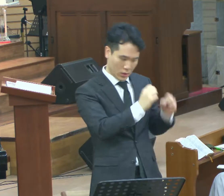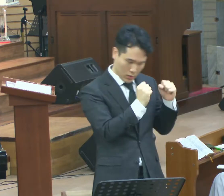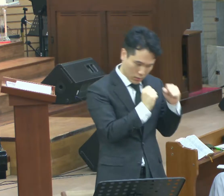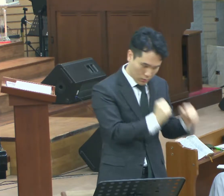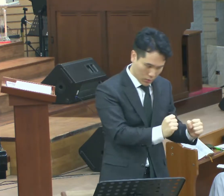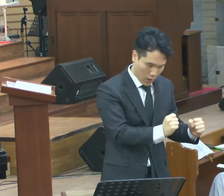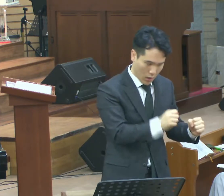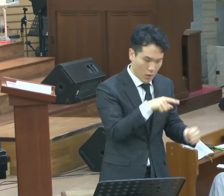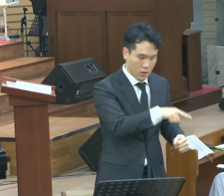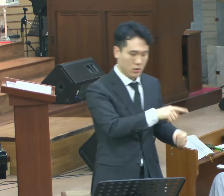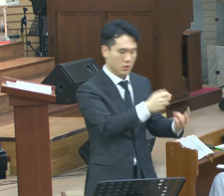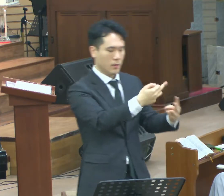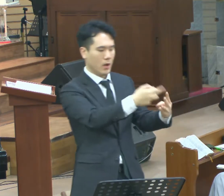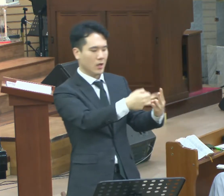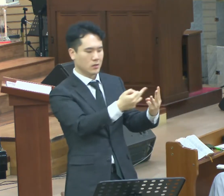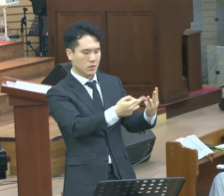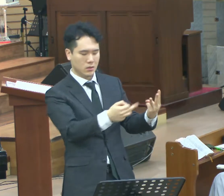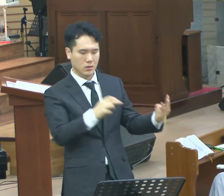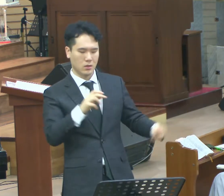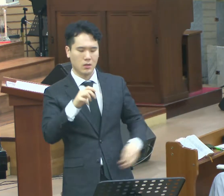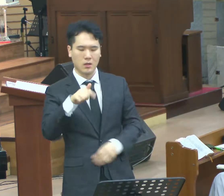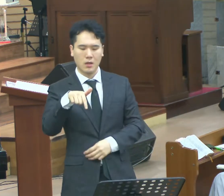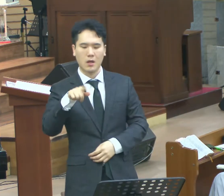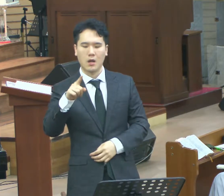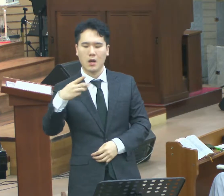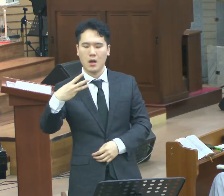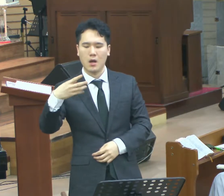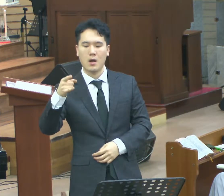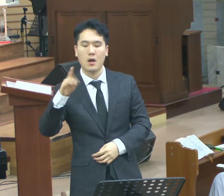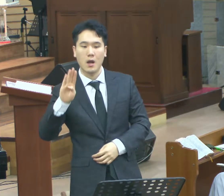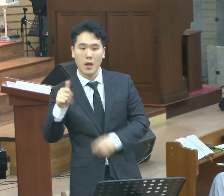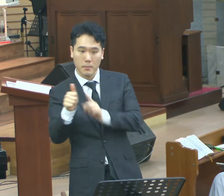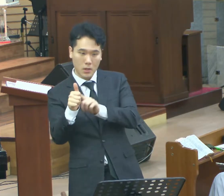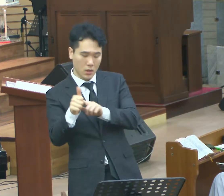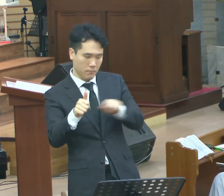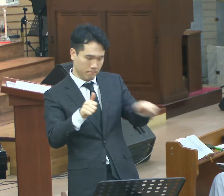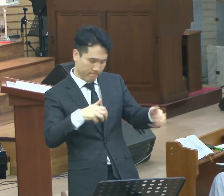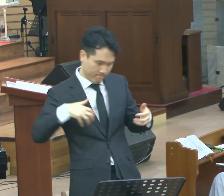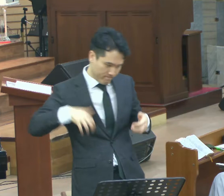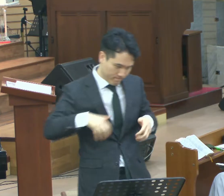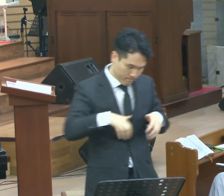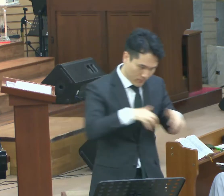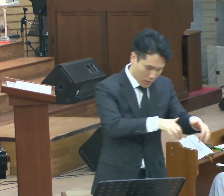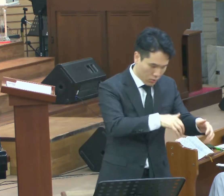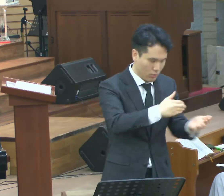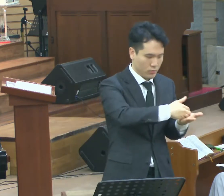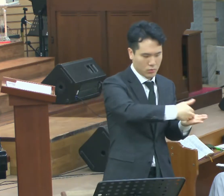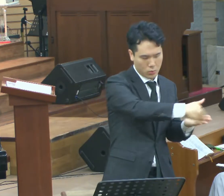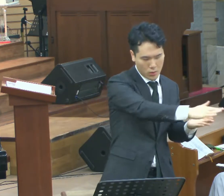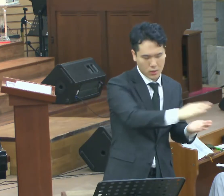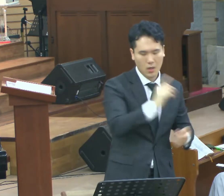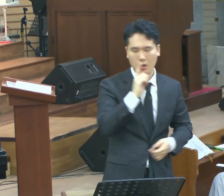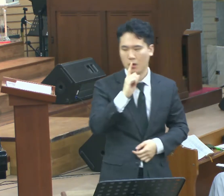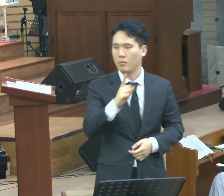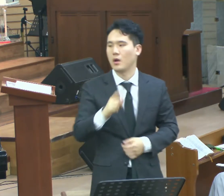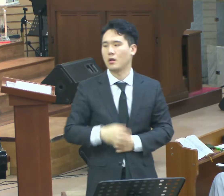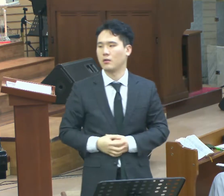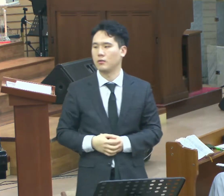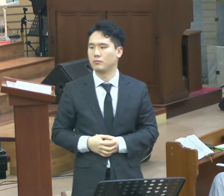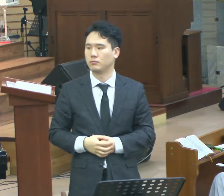자, 그때 갈렙이 40살이었거든요. 45년 후에 갈렙의 여호수아에게서 내가 85세다